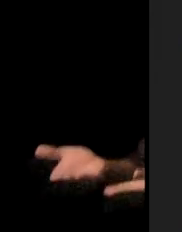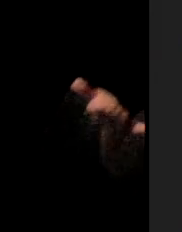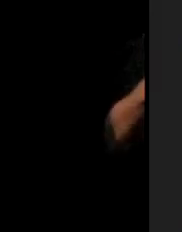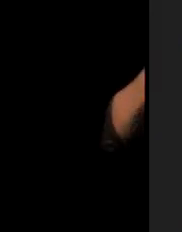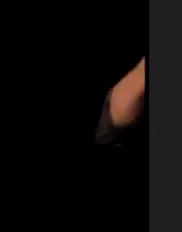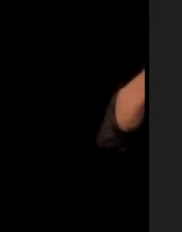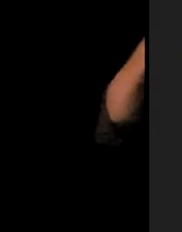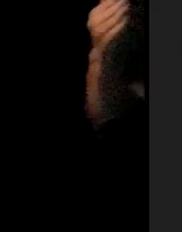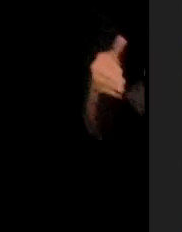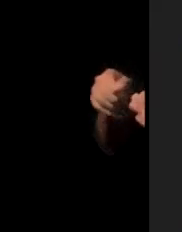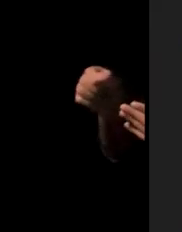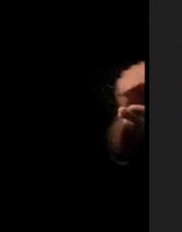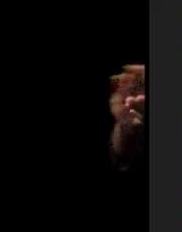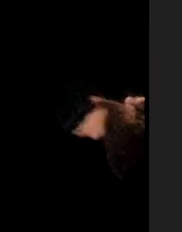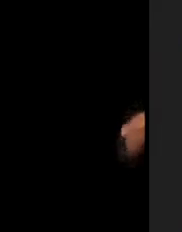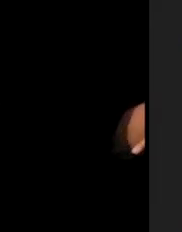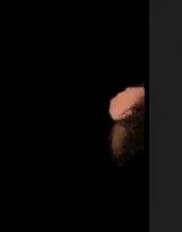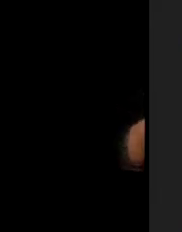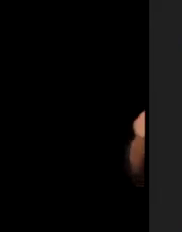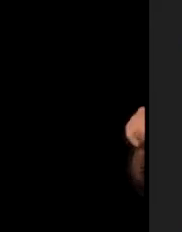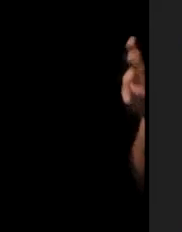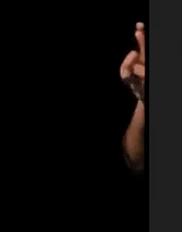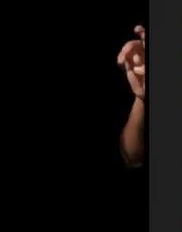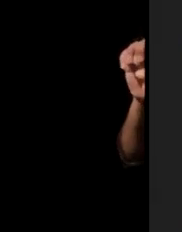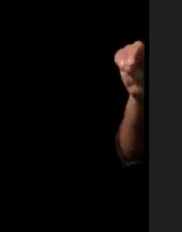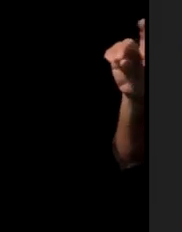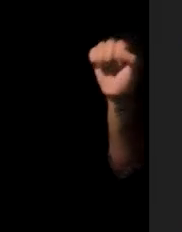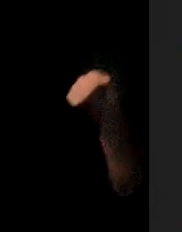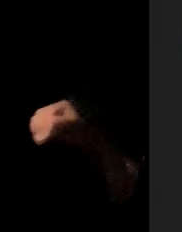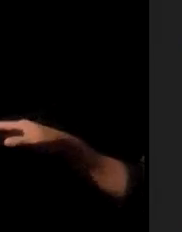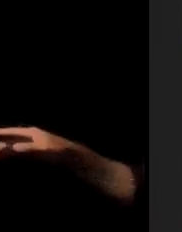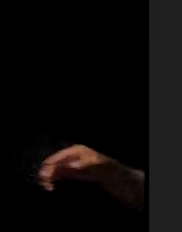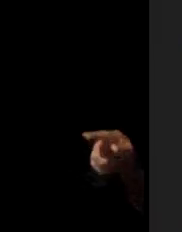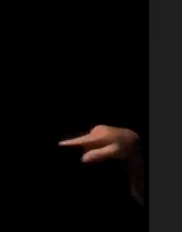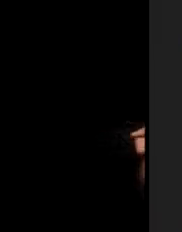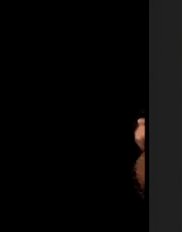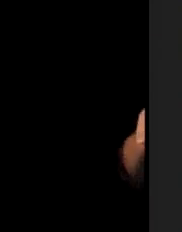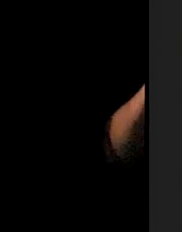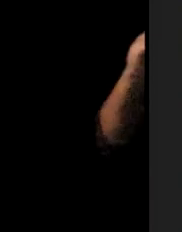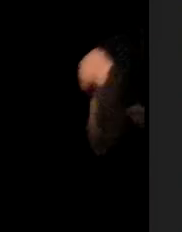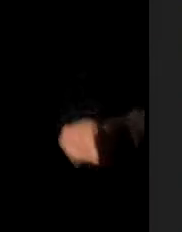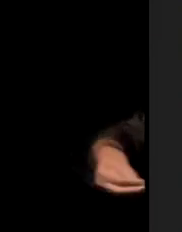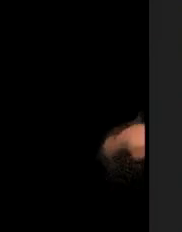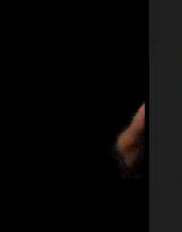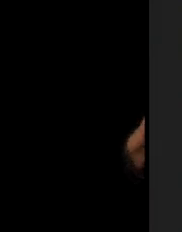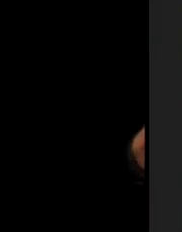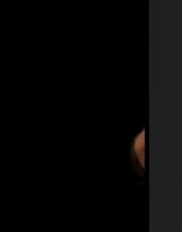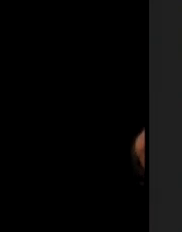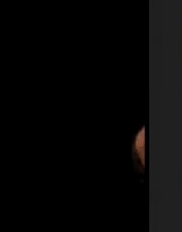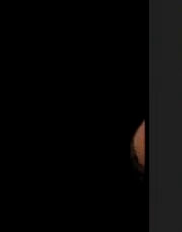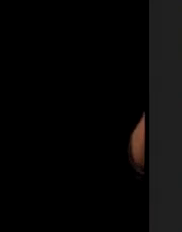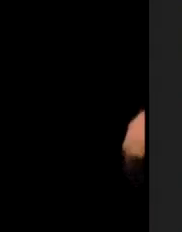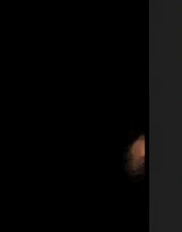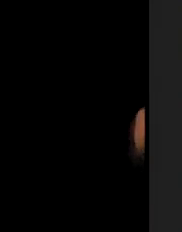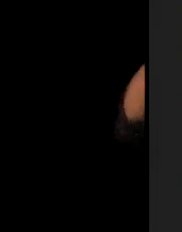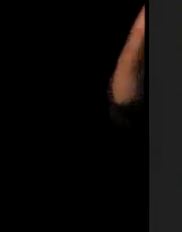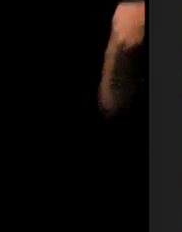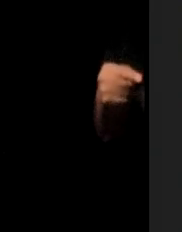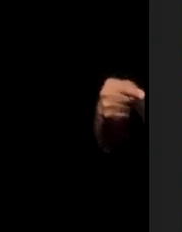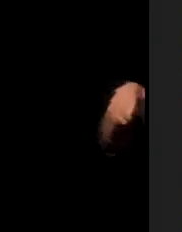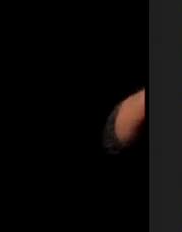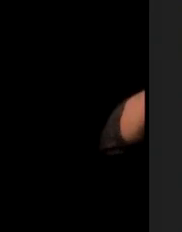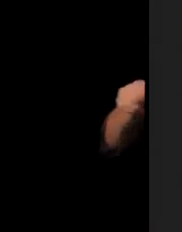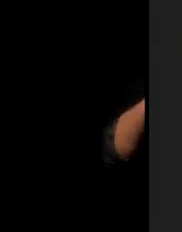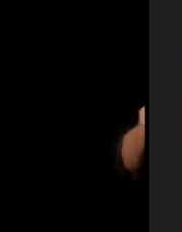atividades na rede além de incluir um e-book que a gente pretende né elaborar para poder